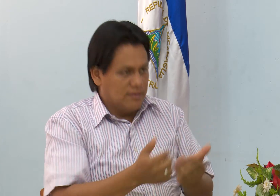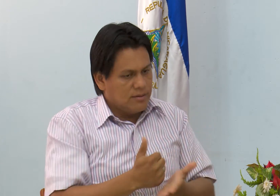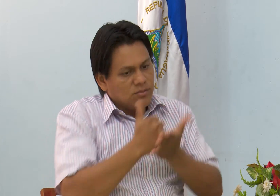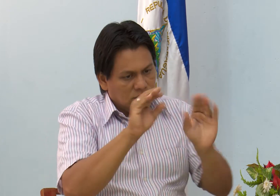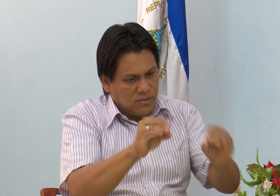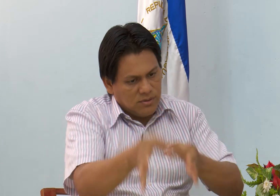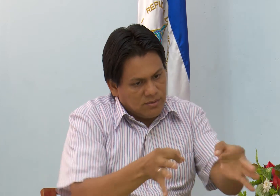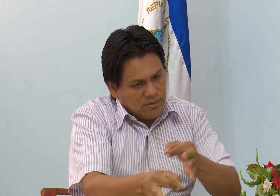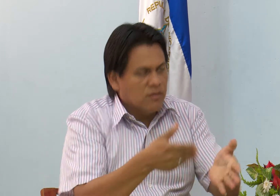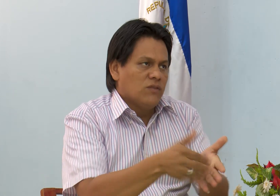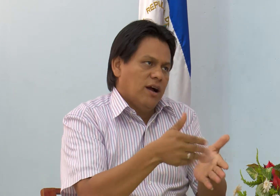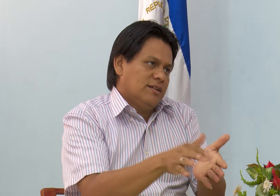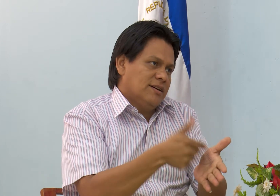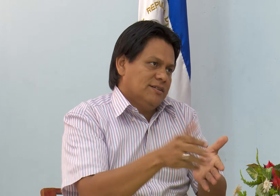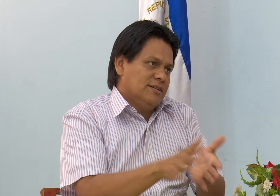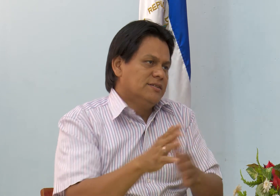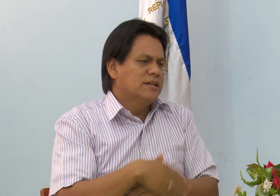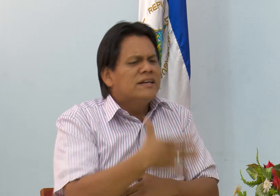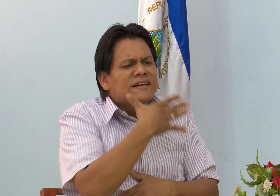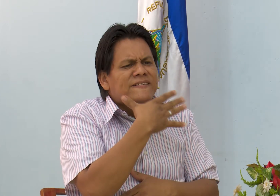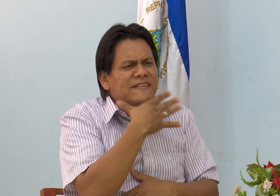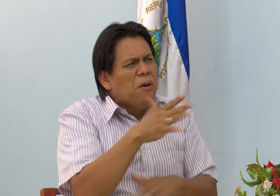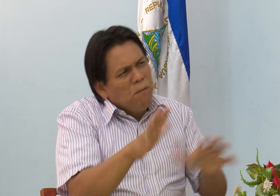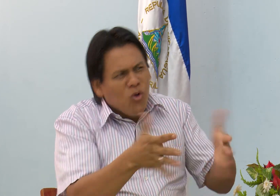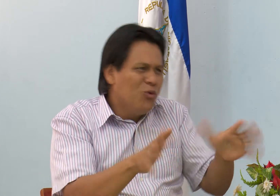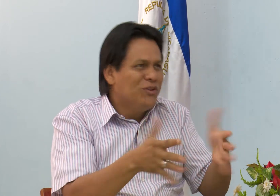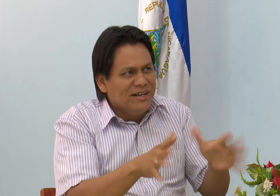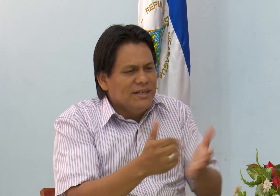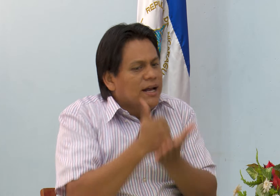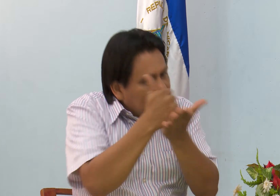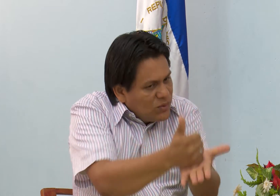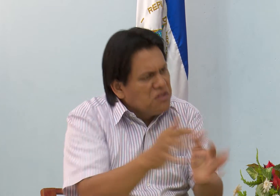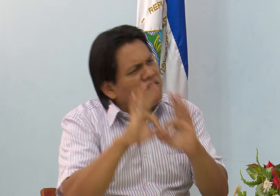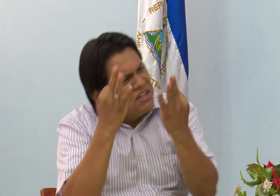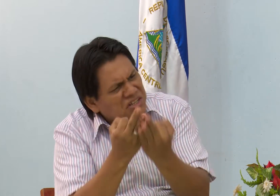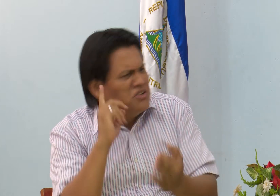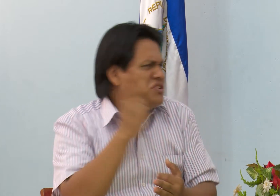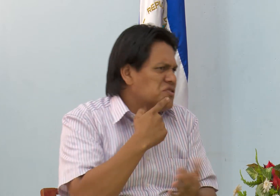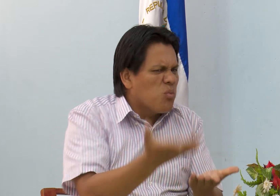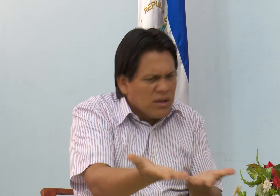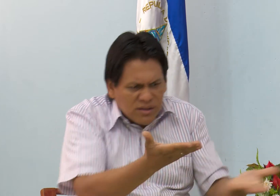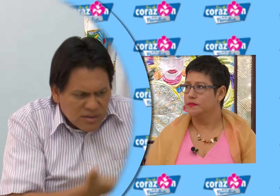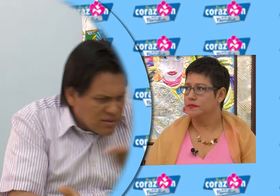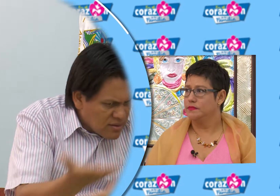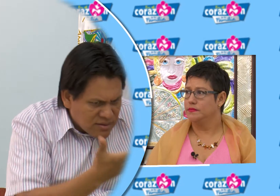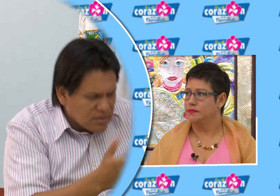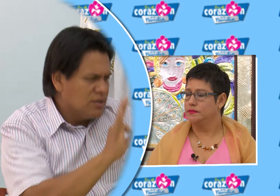lo particular me he apoyado mucho de los intérpretes para que me expliquen ellos algunas situaciones en las que yo debo estar. Entonces algunas